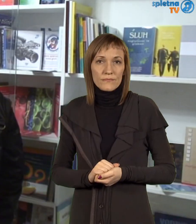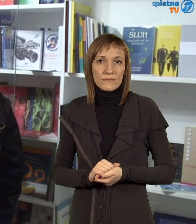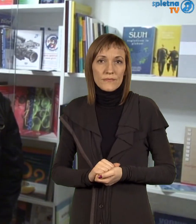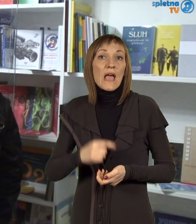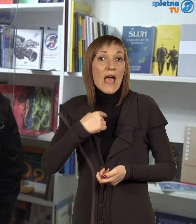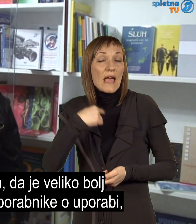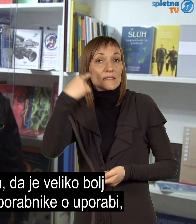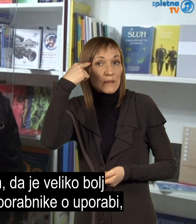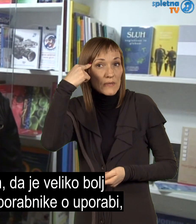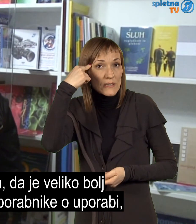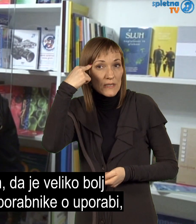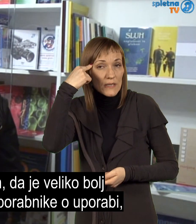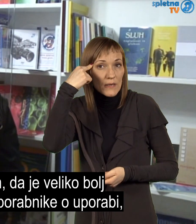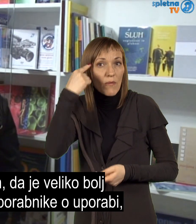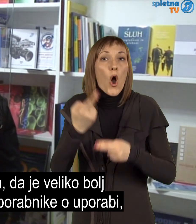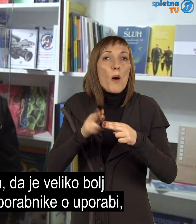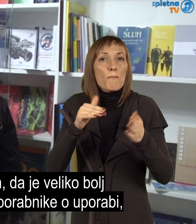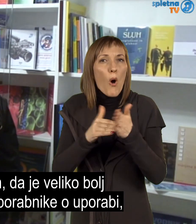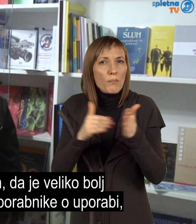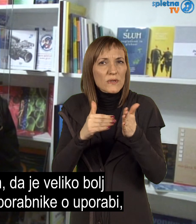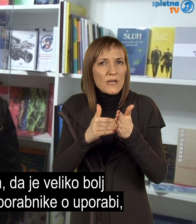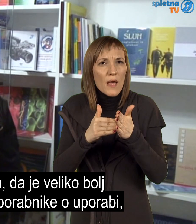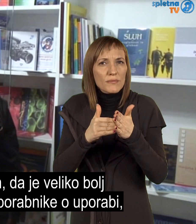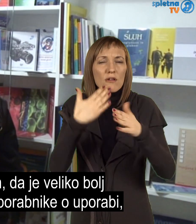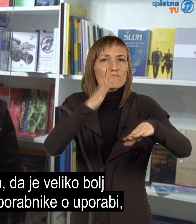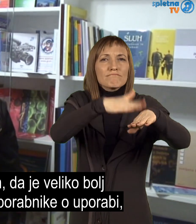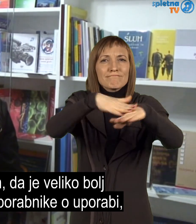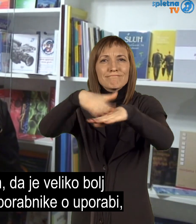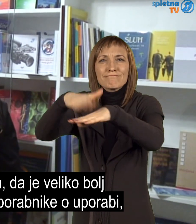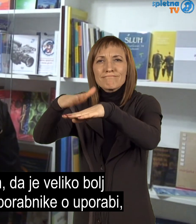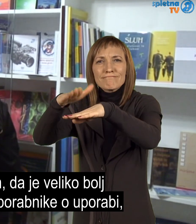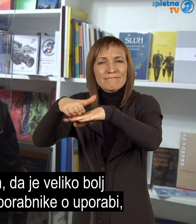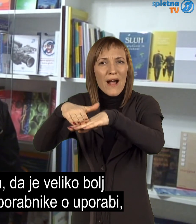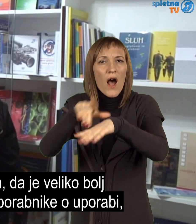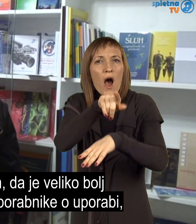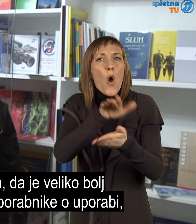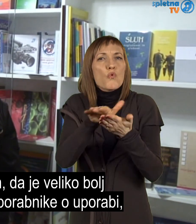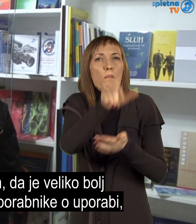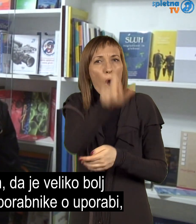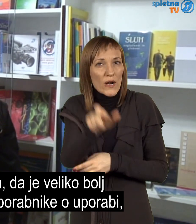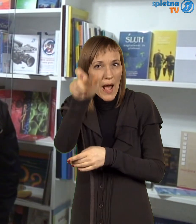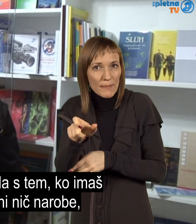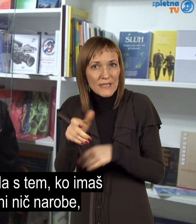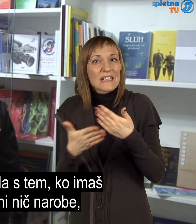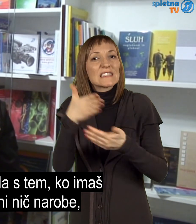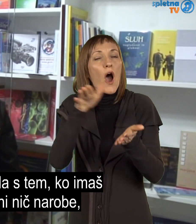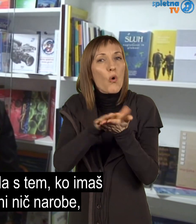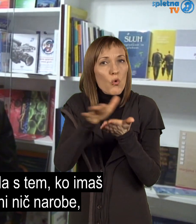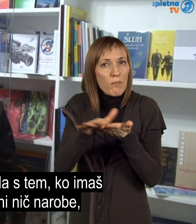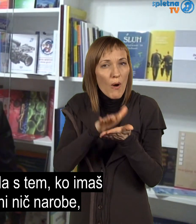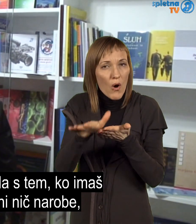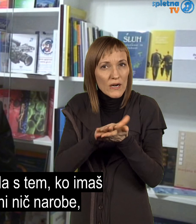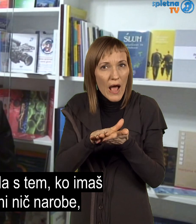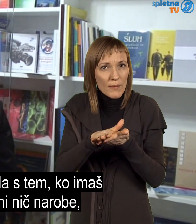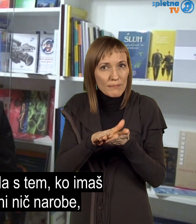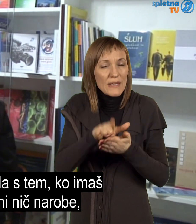Tako da jaz mislim, da je veliko bolj potrebno osveščati uporabnike o uporabi, potrebi uporabe, s tem, ko ima slušni